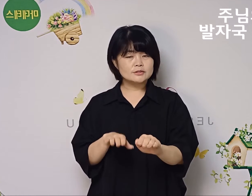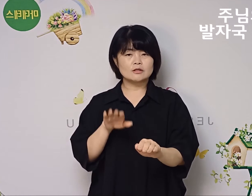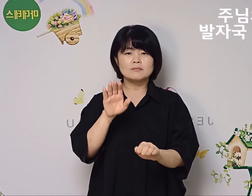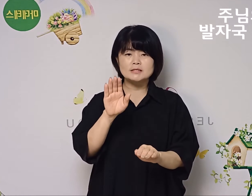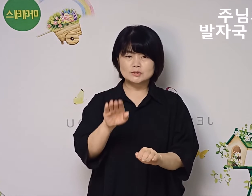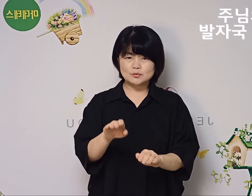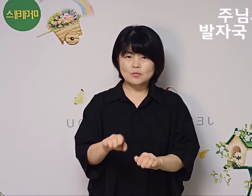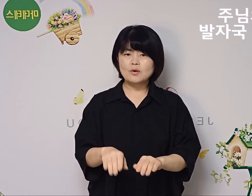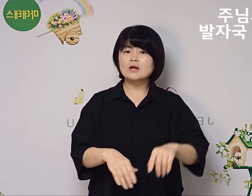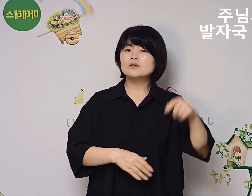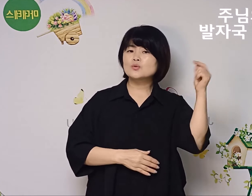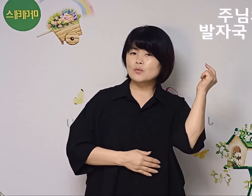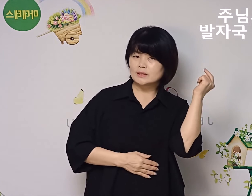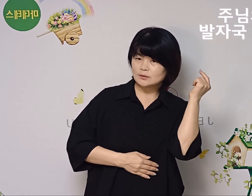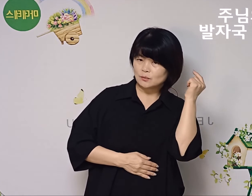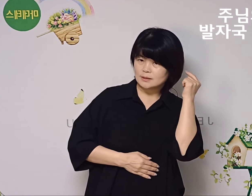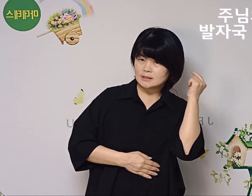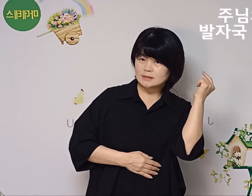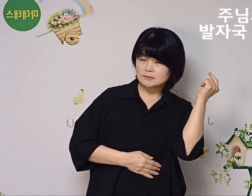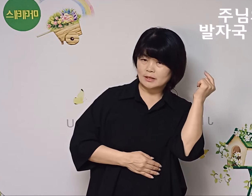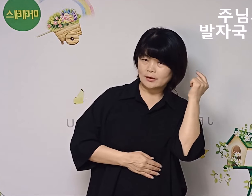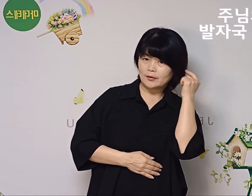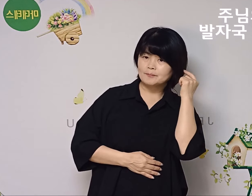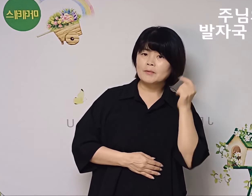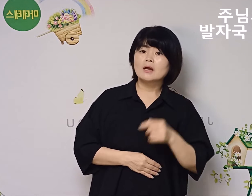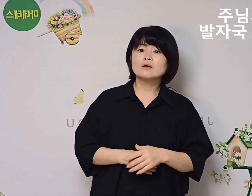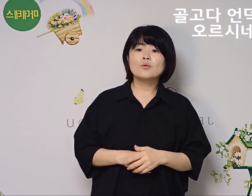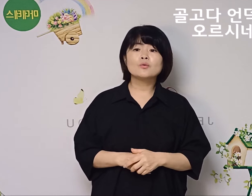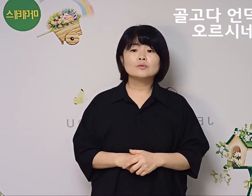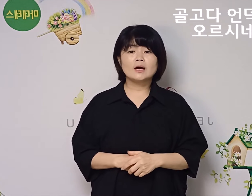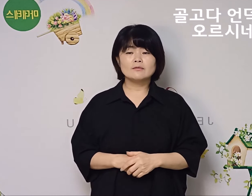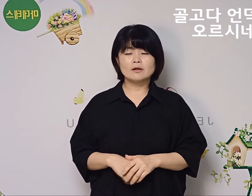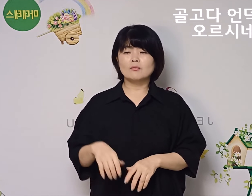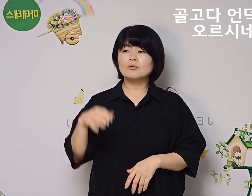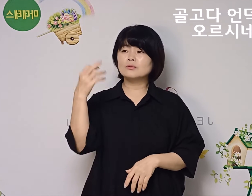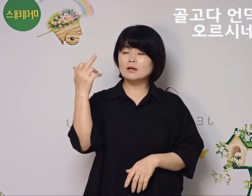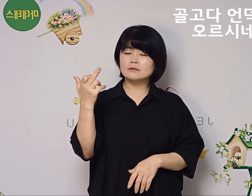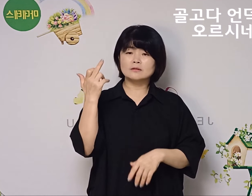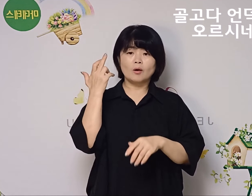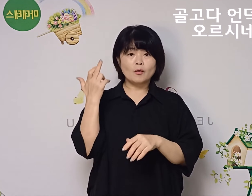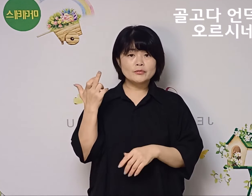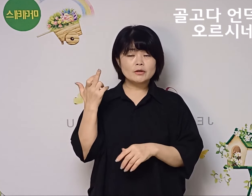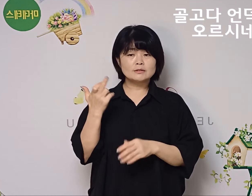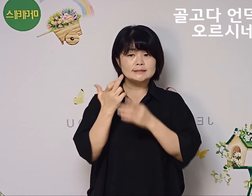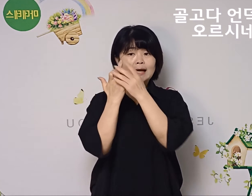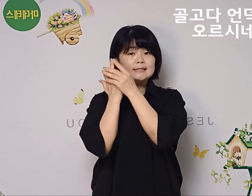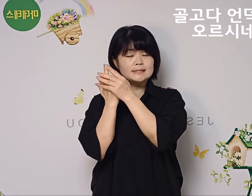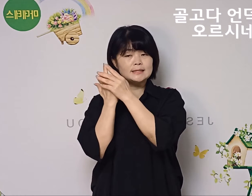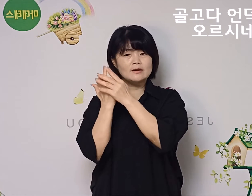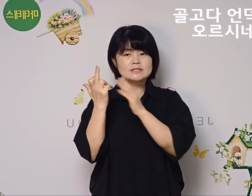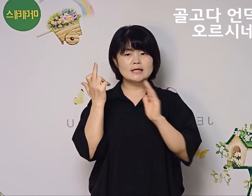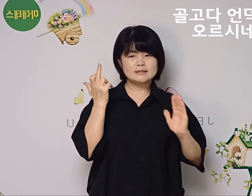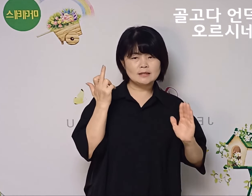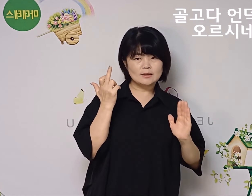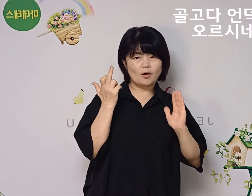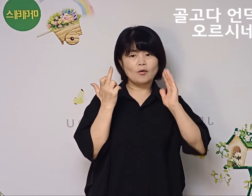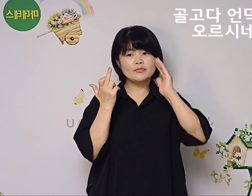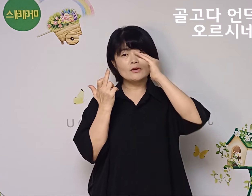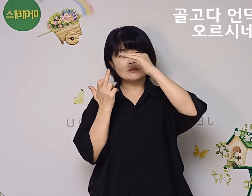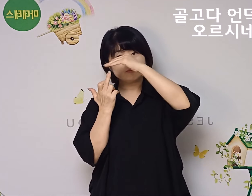것처럼 하시고, 소리 똑같이 하시면 돼요. 골고다 언덕은 산이잖아요. 산인데 이렇게 언덕을